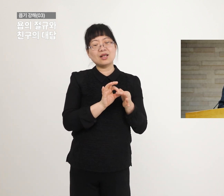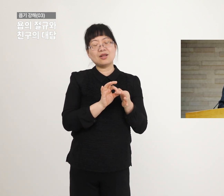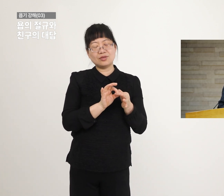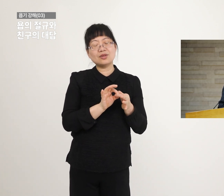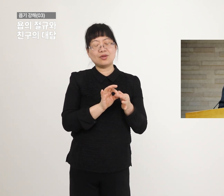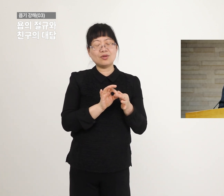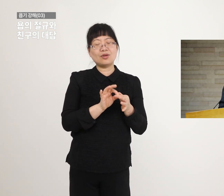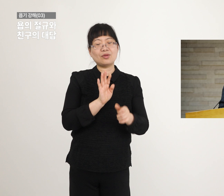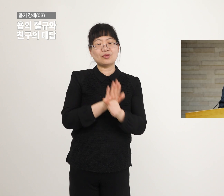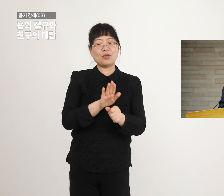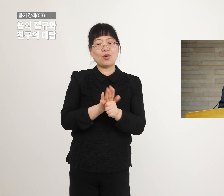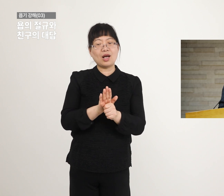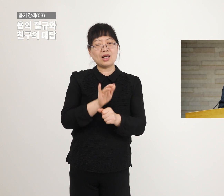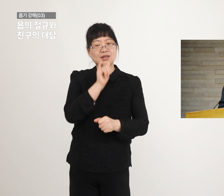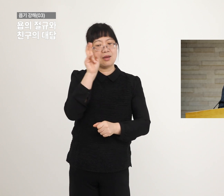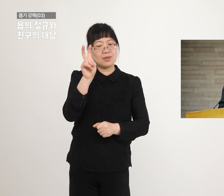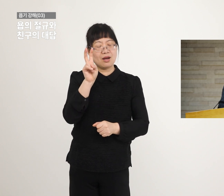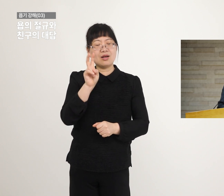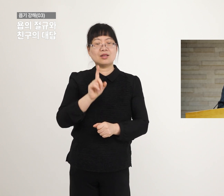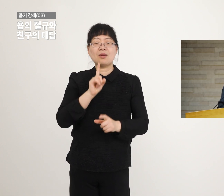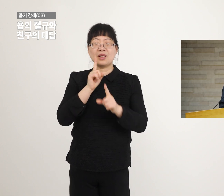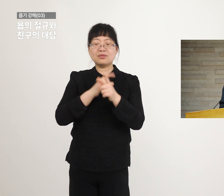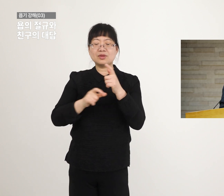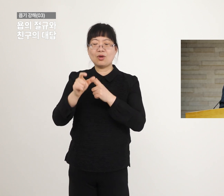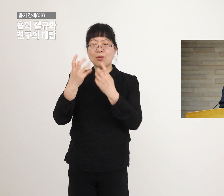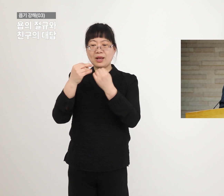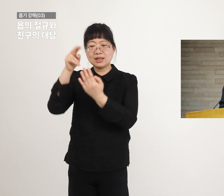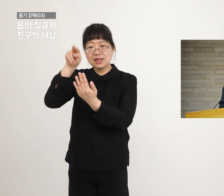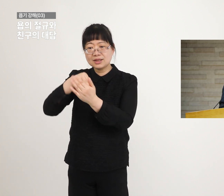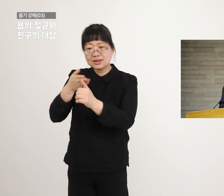그럴수록 말씀 읽고 기도하고